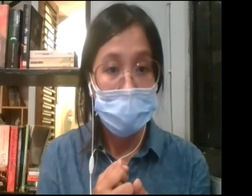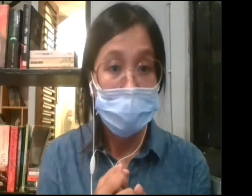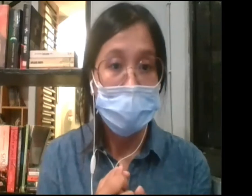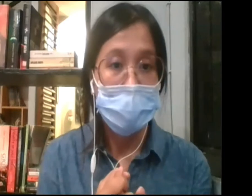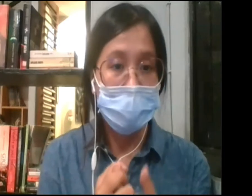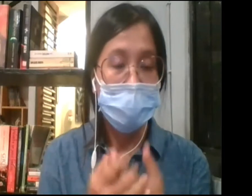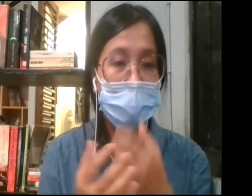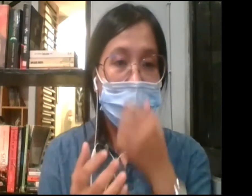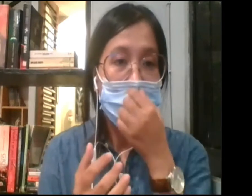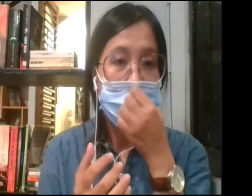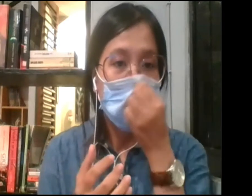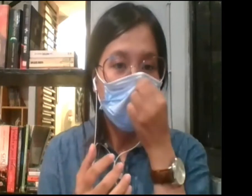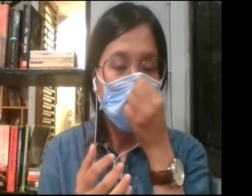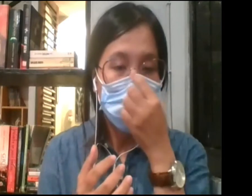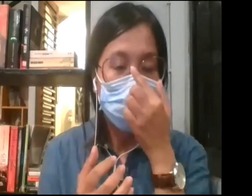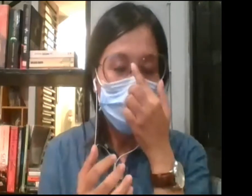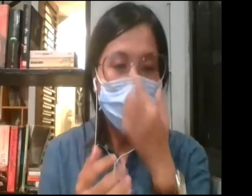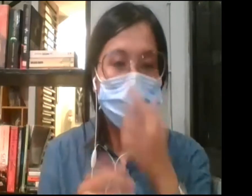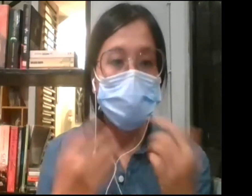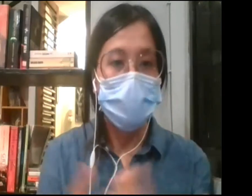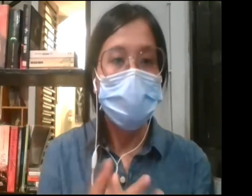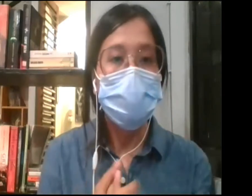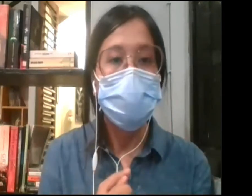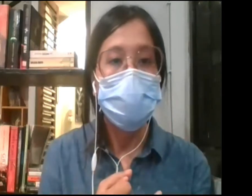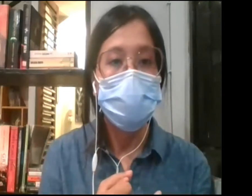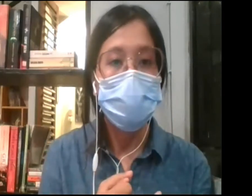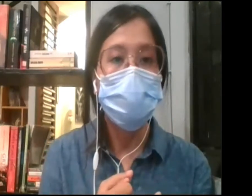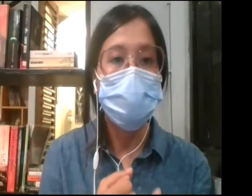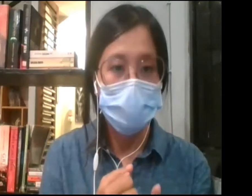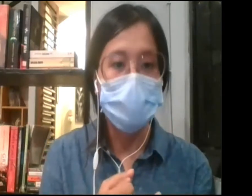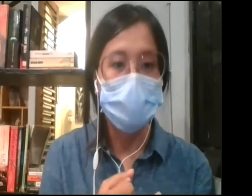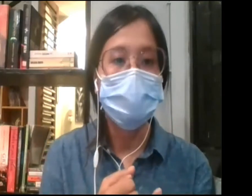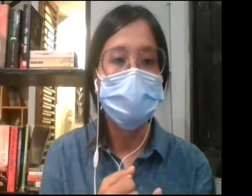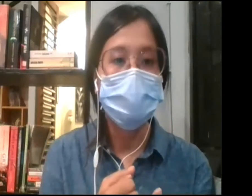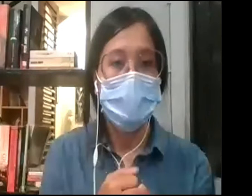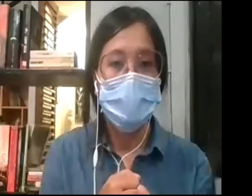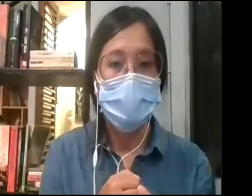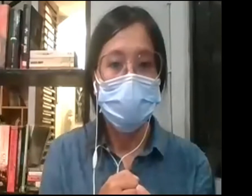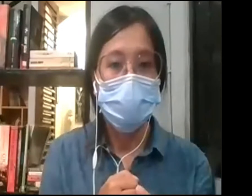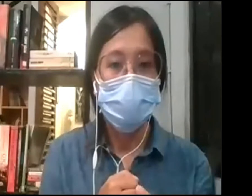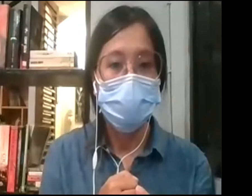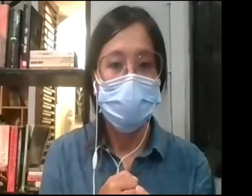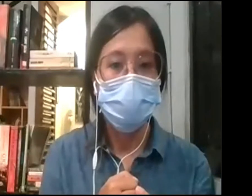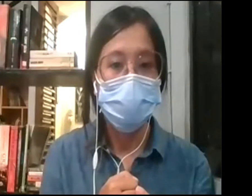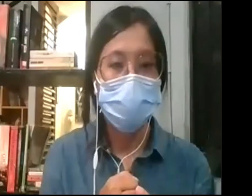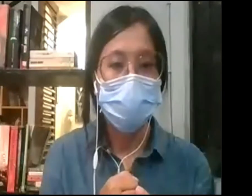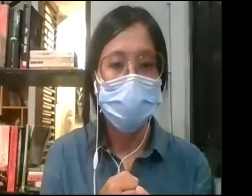akan membantu kita untuk menghidupkan tulisan.